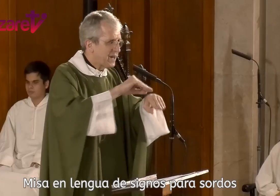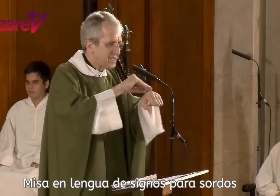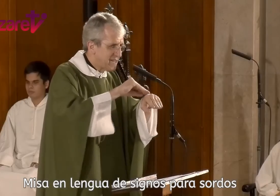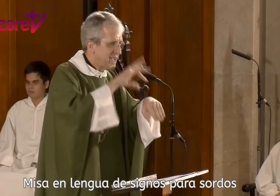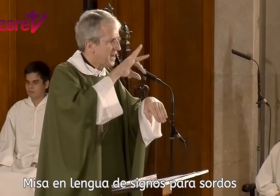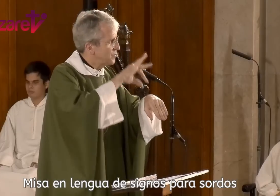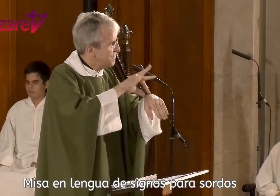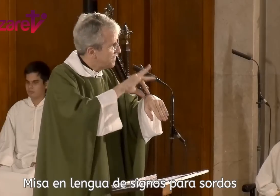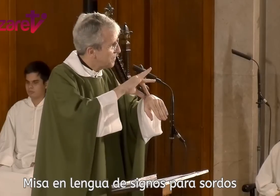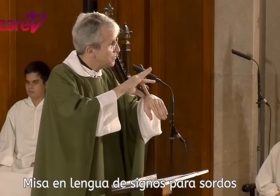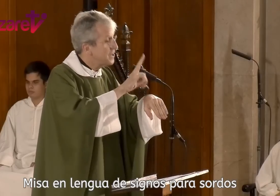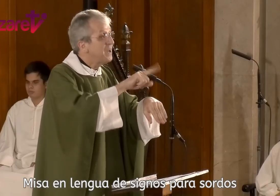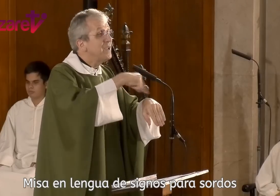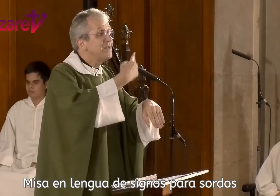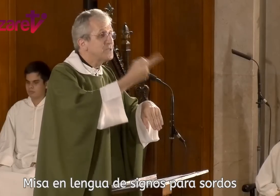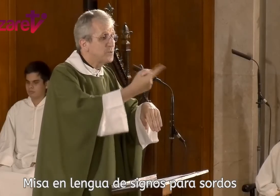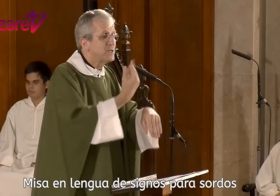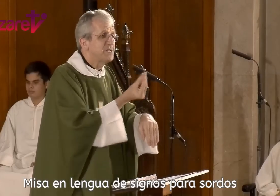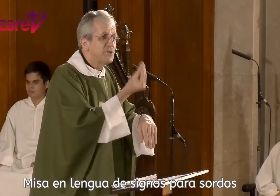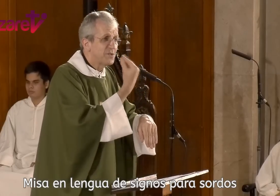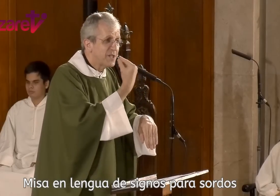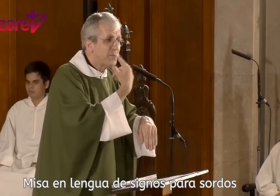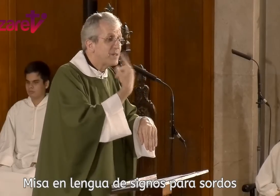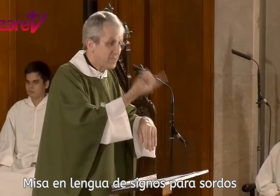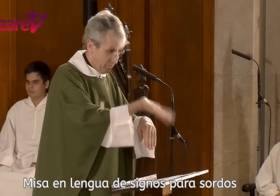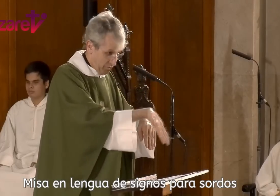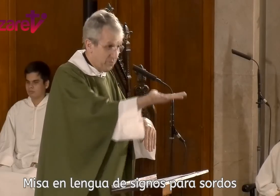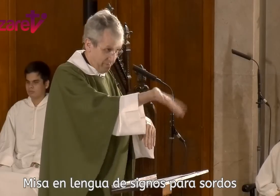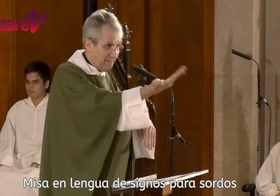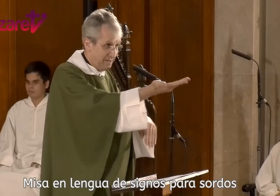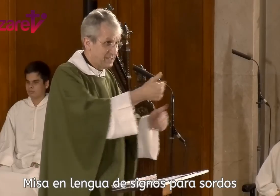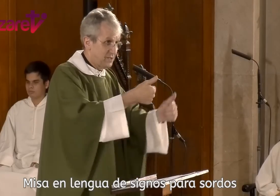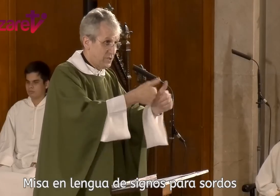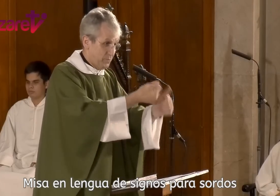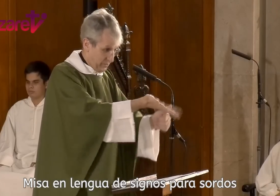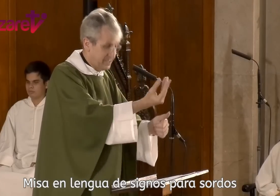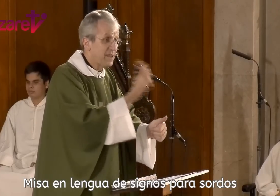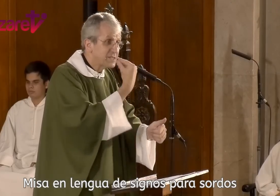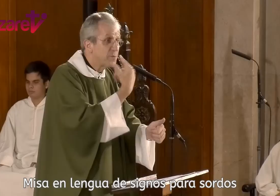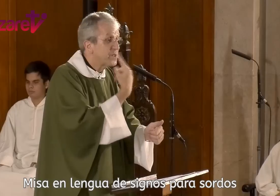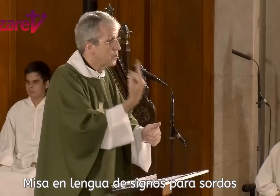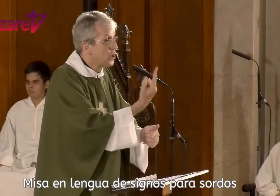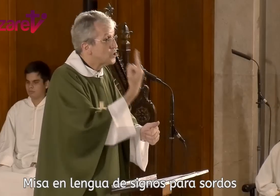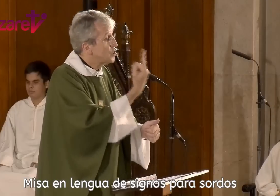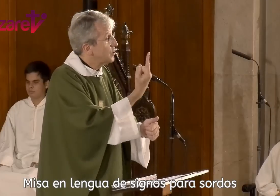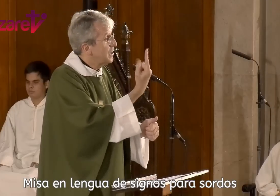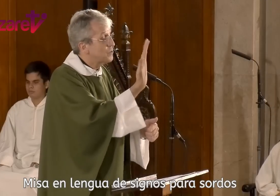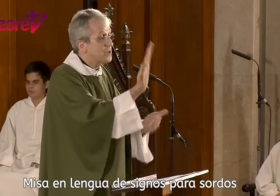a sanar a los enfermos, y después les dio de comer diciendo: «Dadles, los apóstoles, dadles de comer». Dijeron: «Solo tenemos